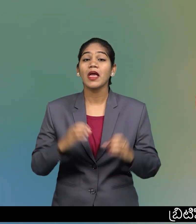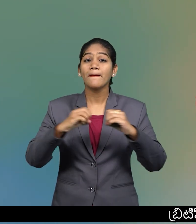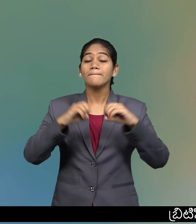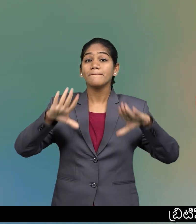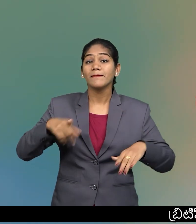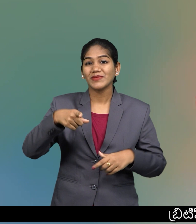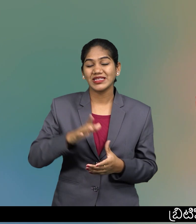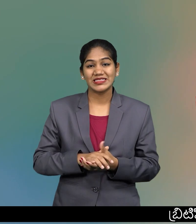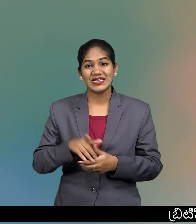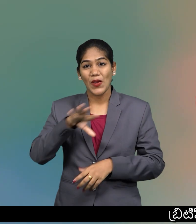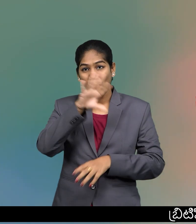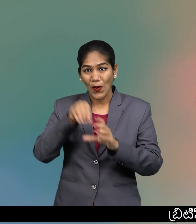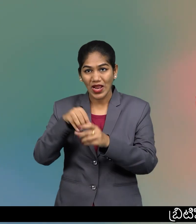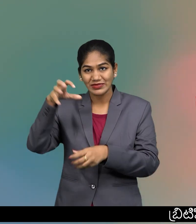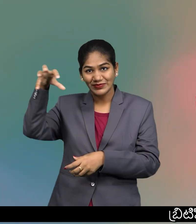బ్రిటిష్ వలసవాదం